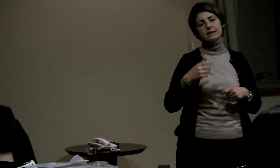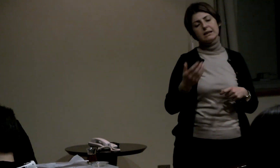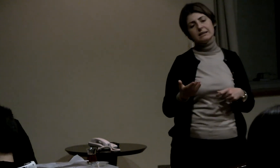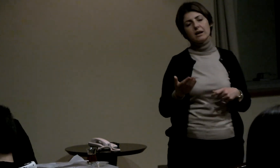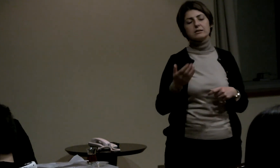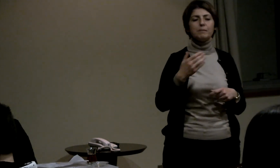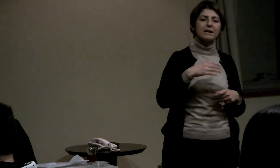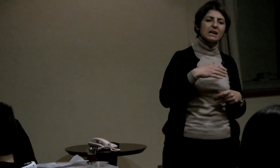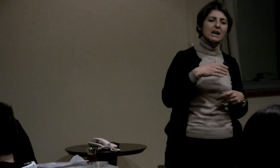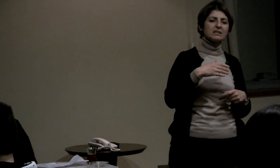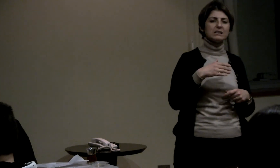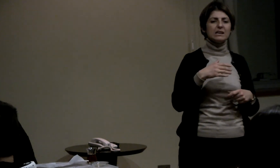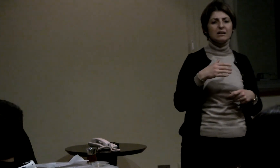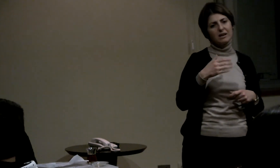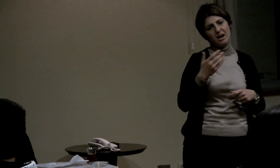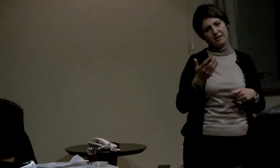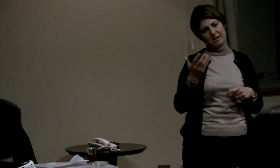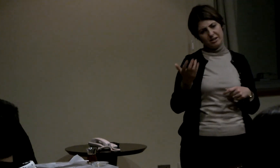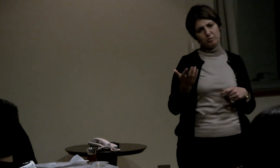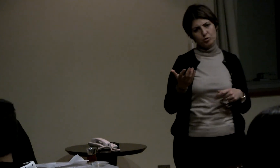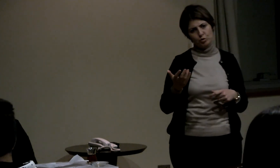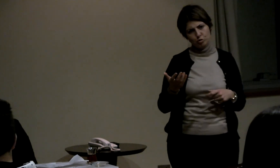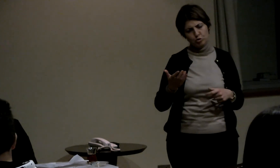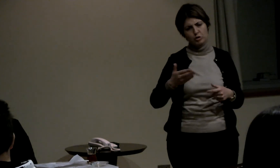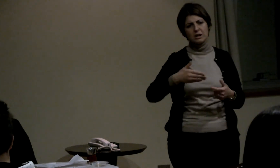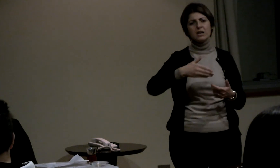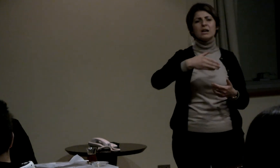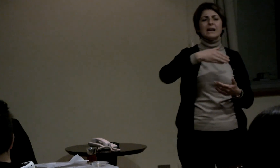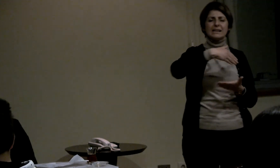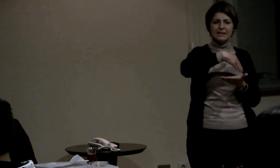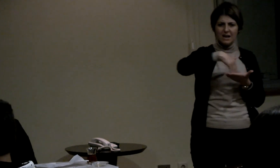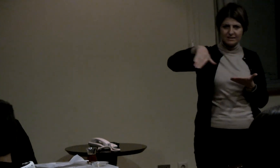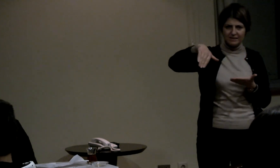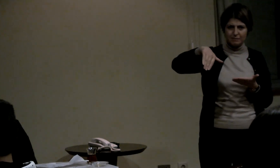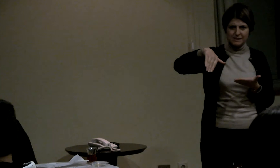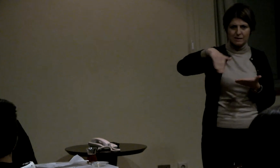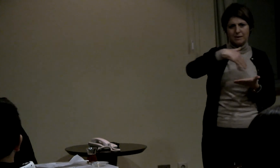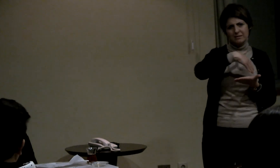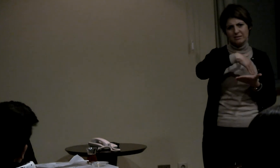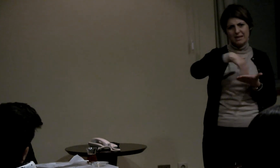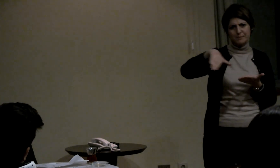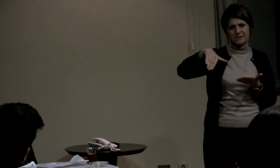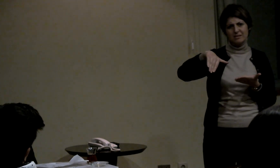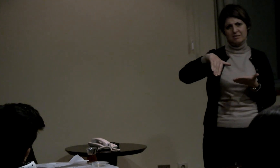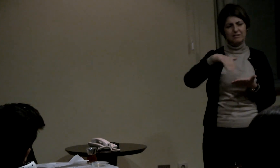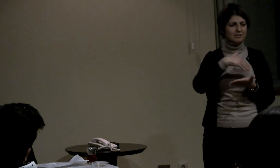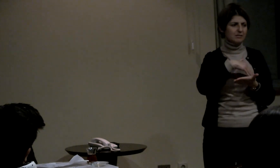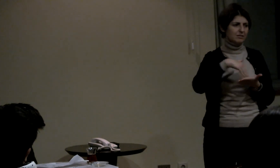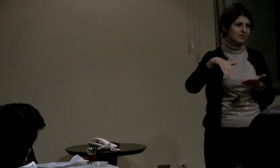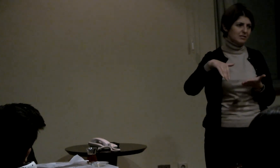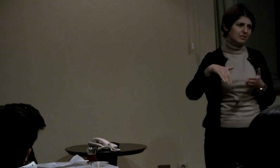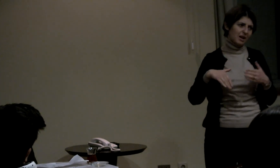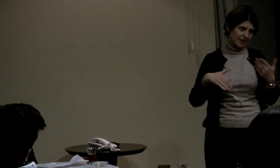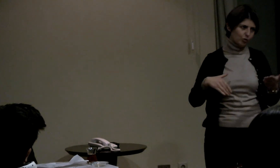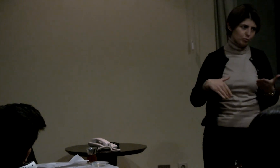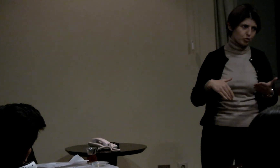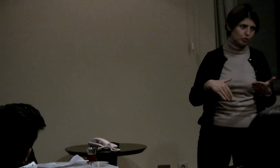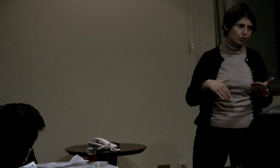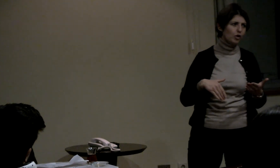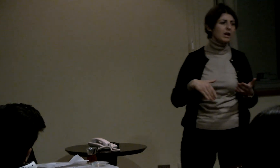Kredi kartı, banka kartı diye ayrı ayırmıyoruz. Hani kart dediğimiz zaman hepsi dahil olmuş oluyor.